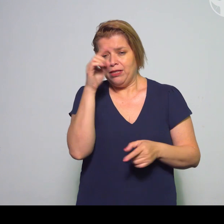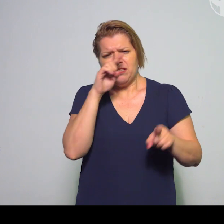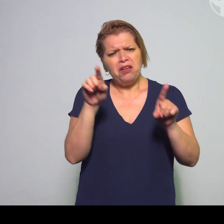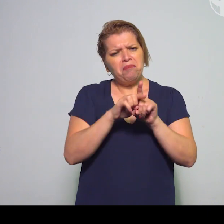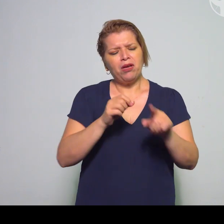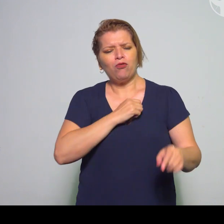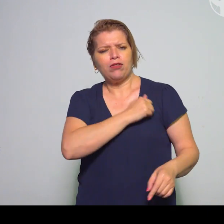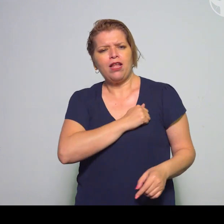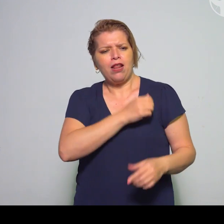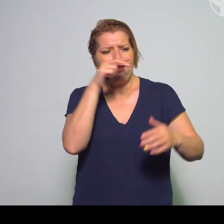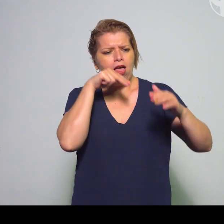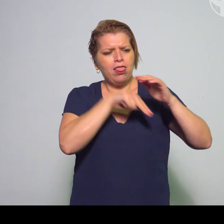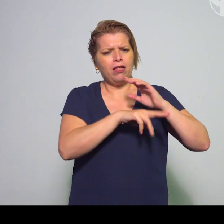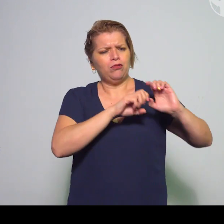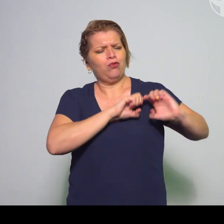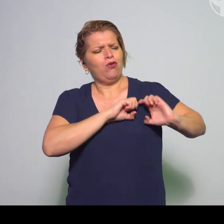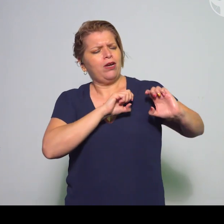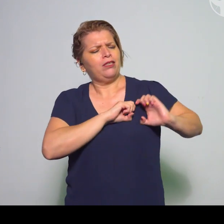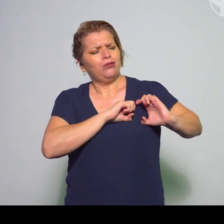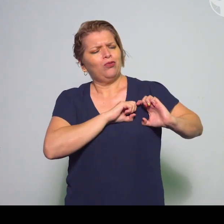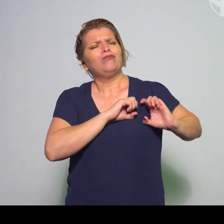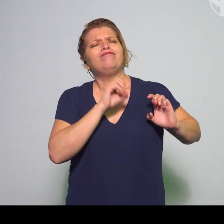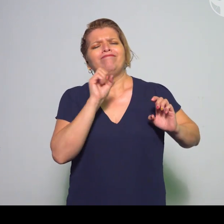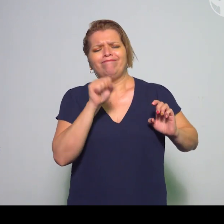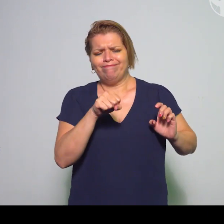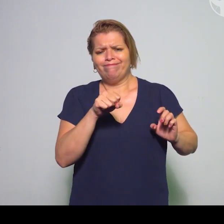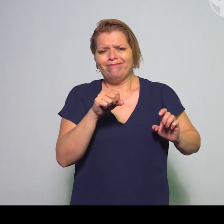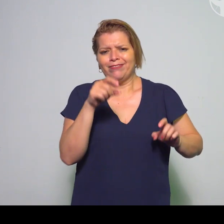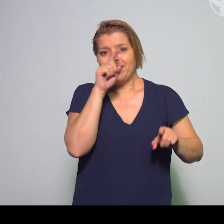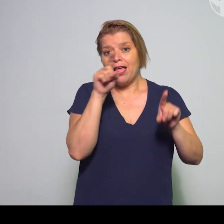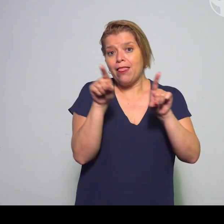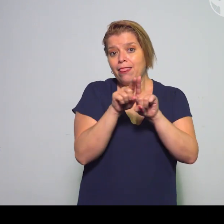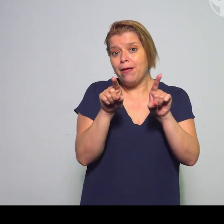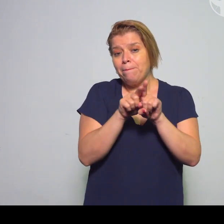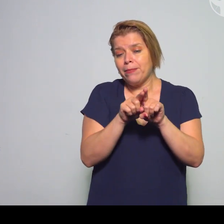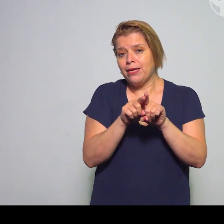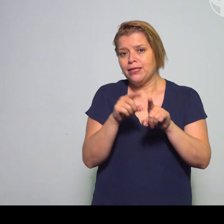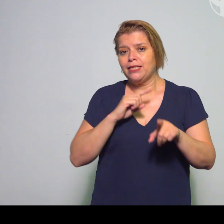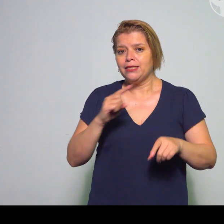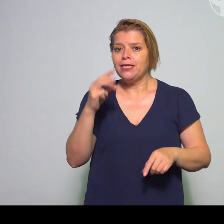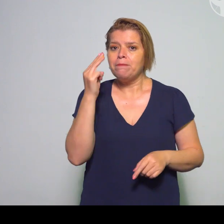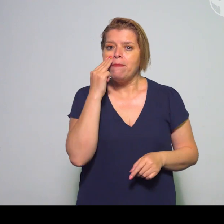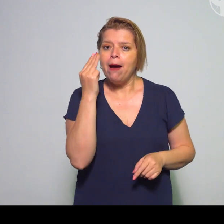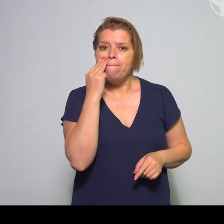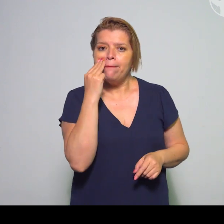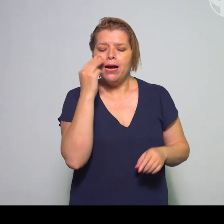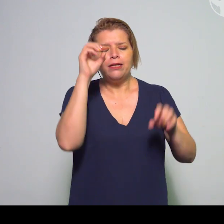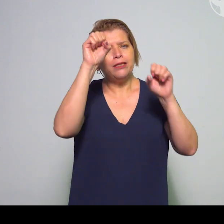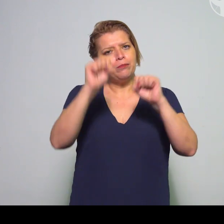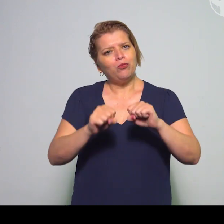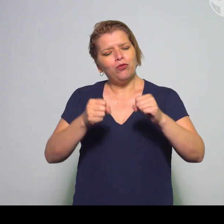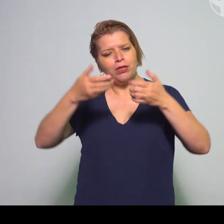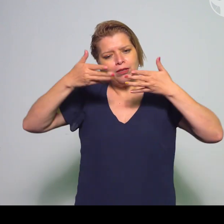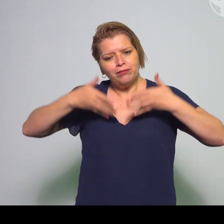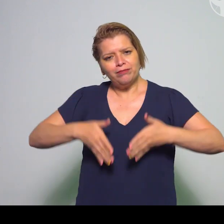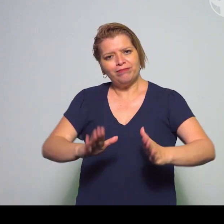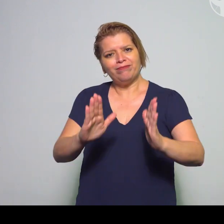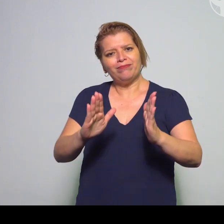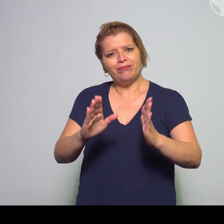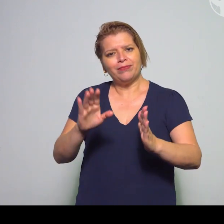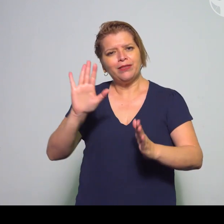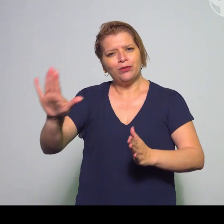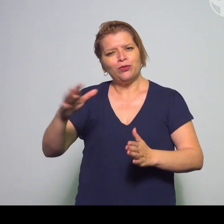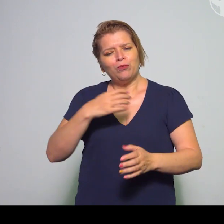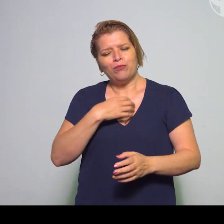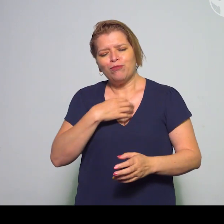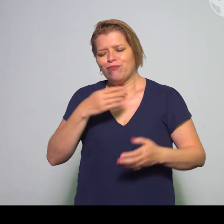un anhelo muy grande en el corazón de Elizabeth, no solo de Zacarías, sino también de ser ella mamá y de poder dar a luz